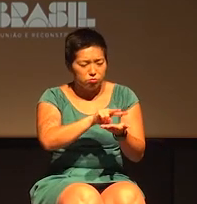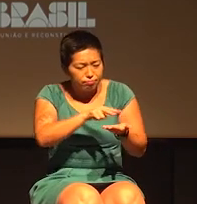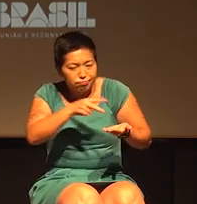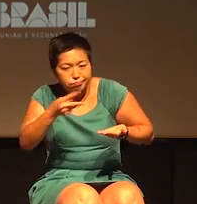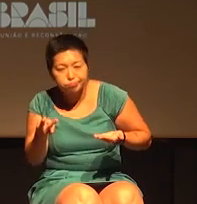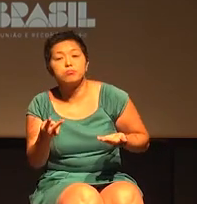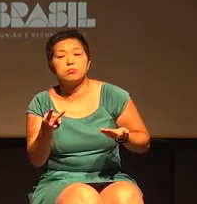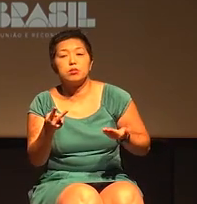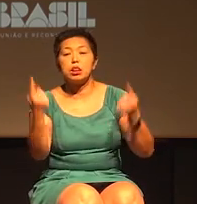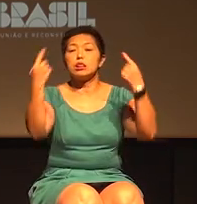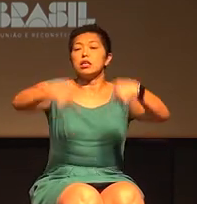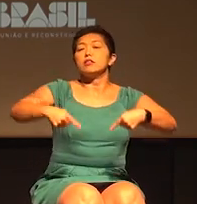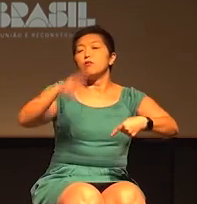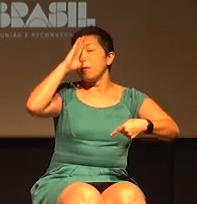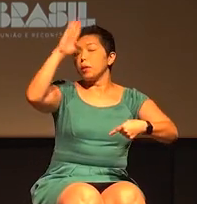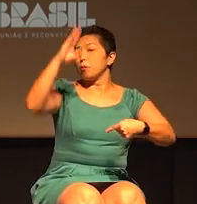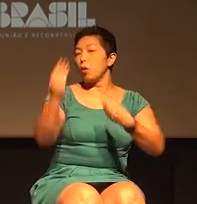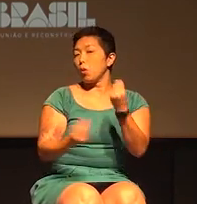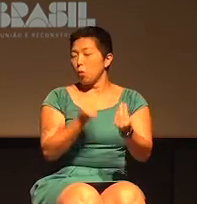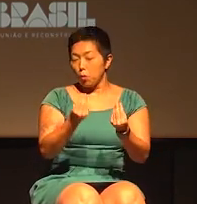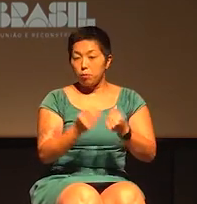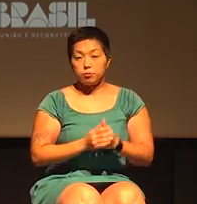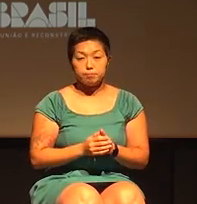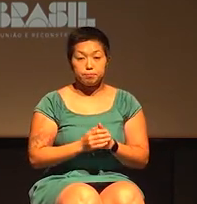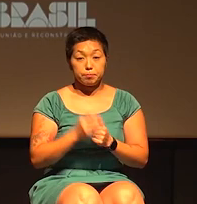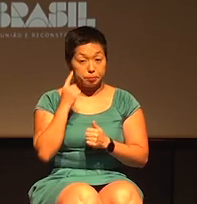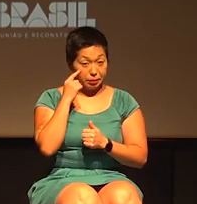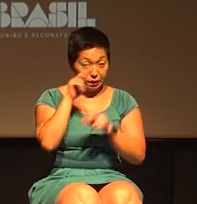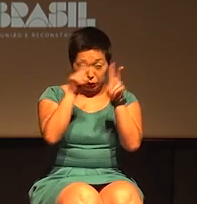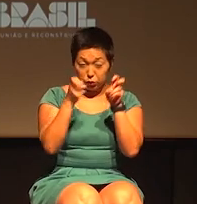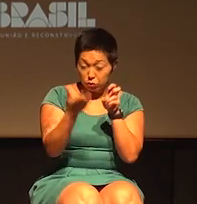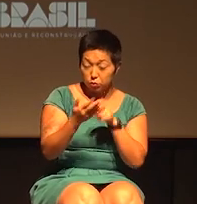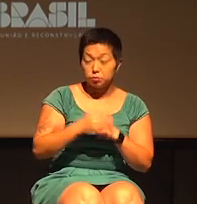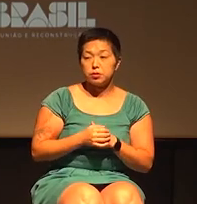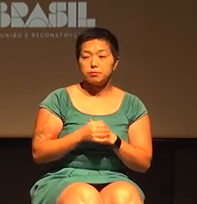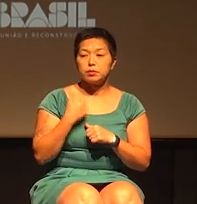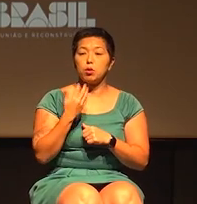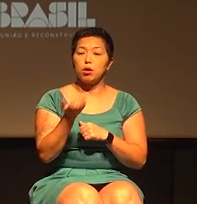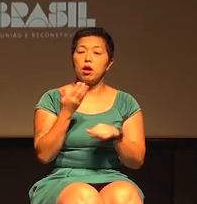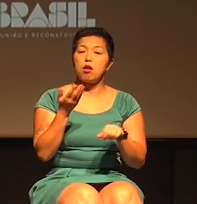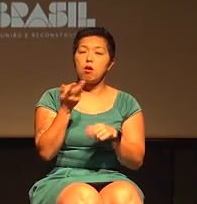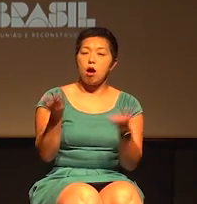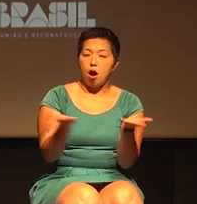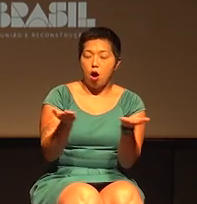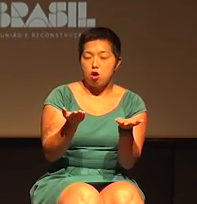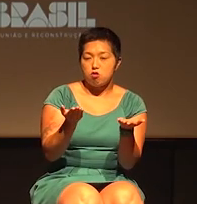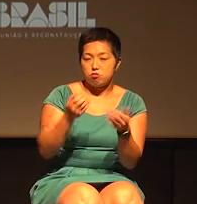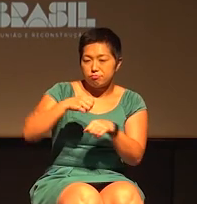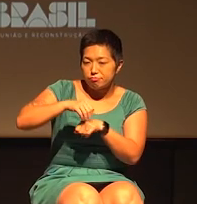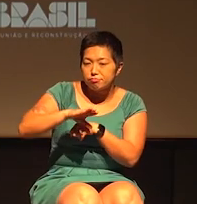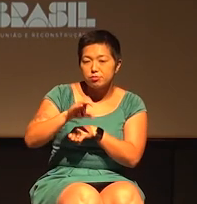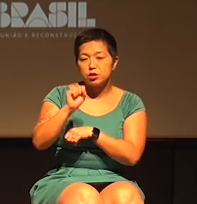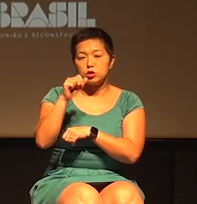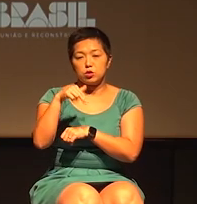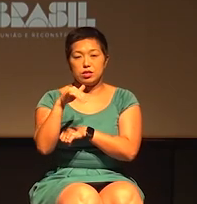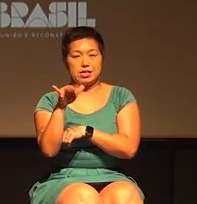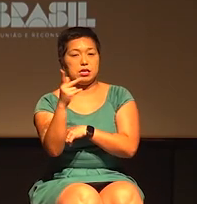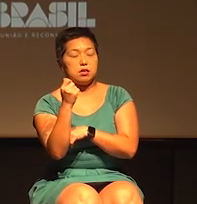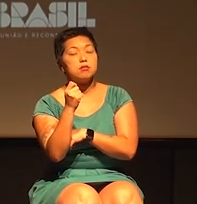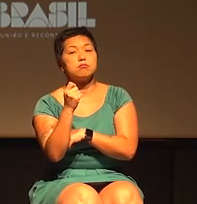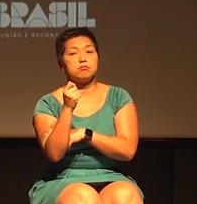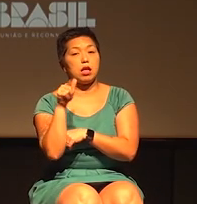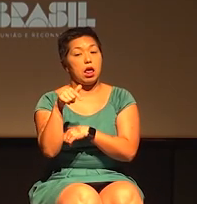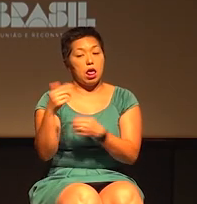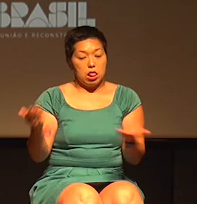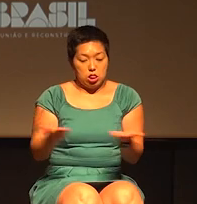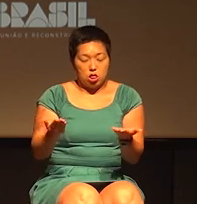Qual é o desafio né pegando esse gancho bom eu queria passar agora a palavra paraa Sonia Francini atualmente